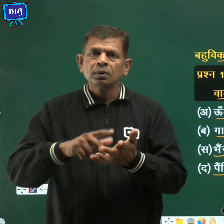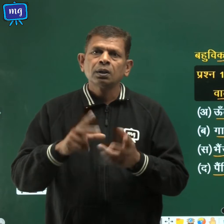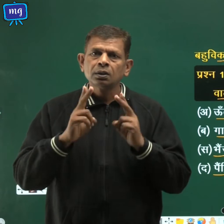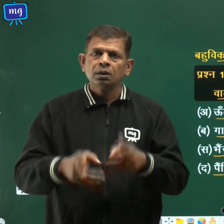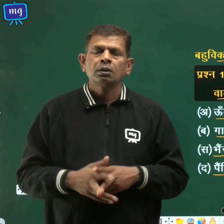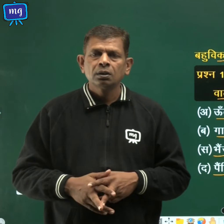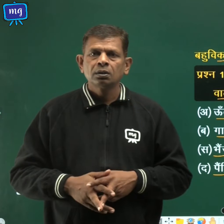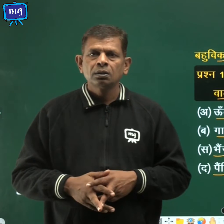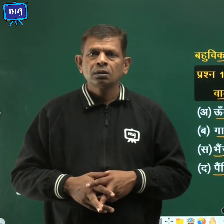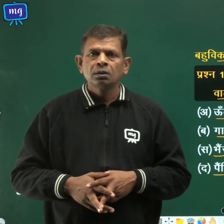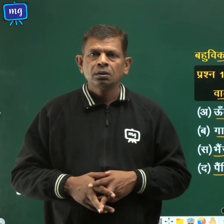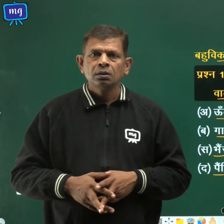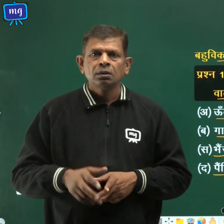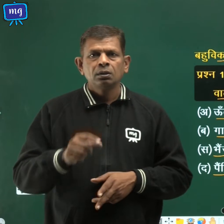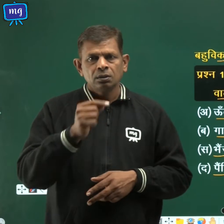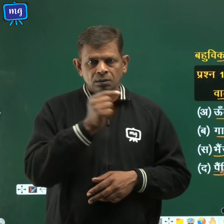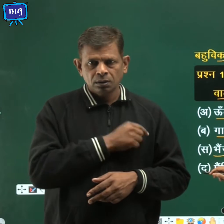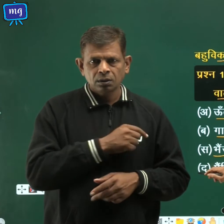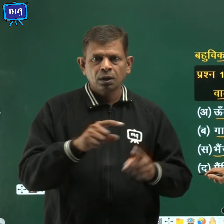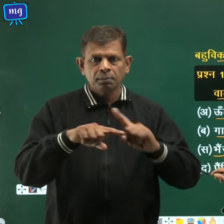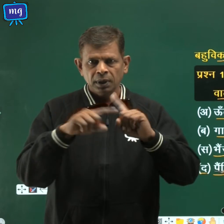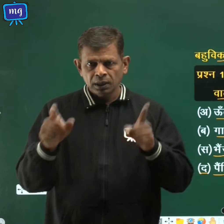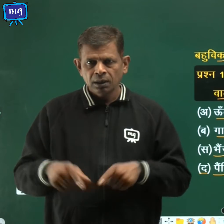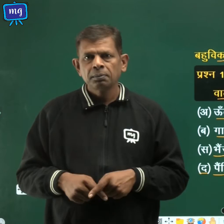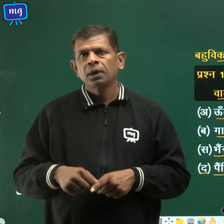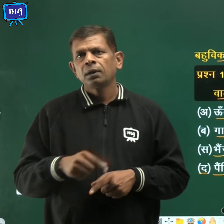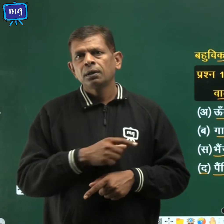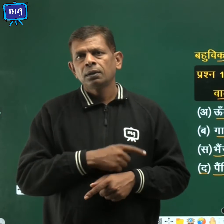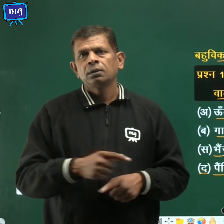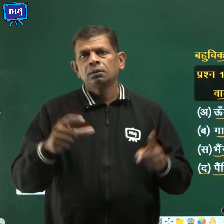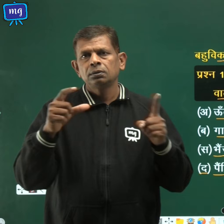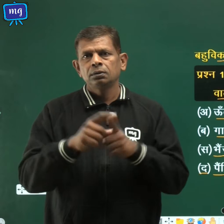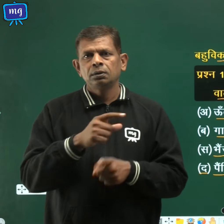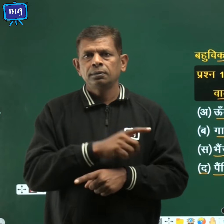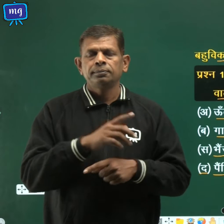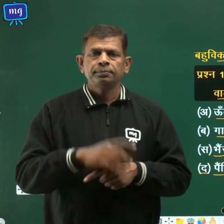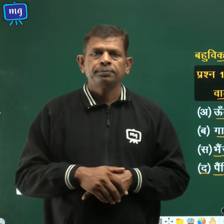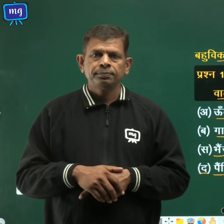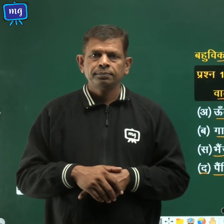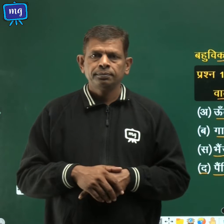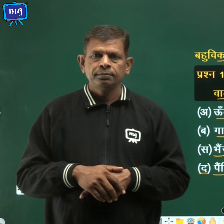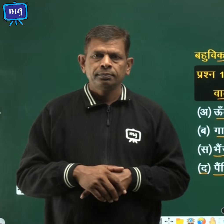पेंगुइन। तो हम ब्रैकेट में लिखेंगे द।